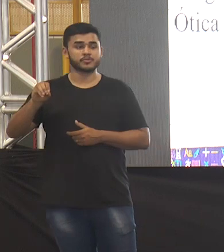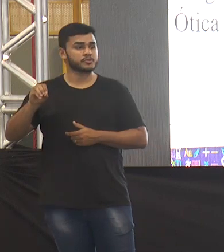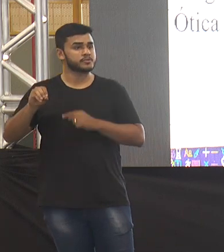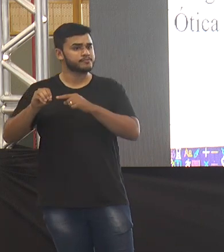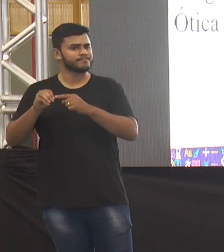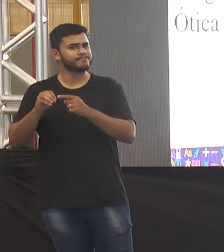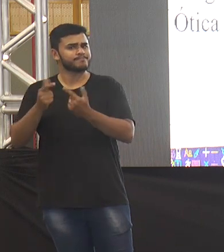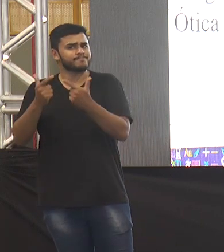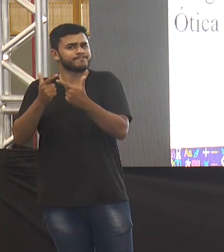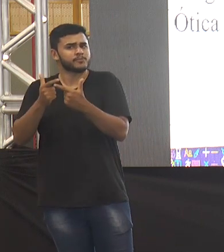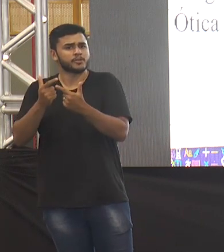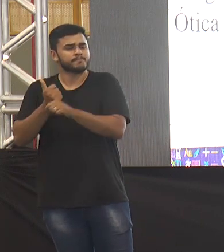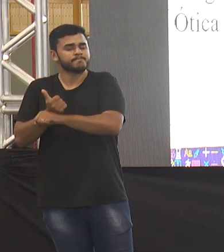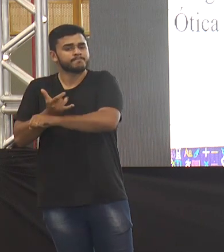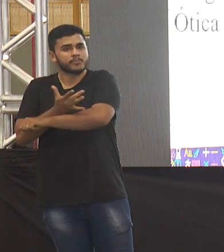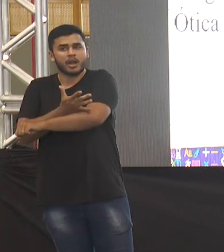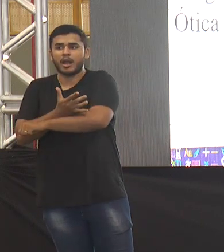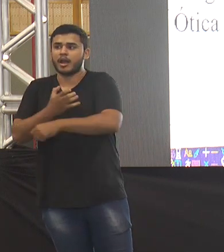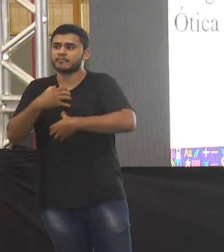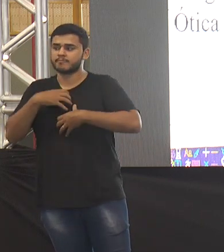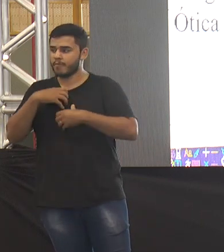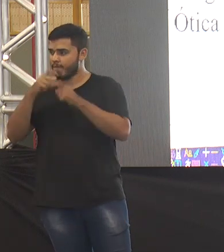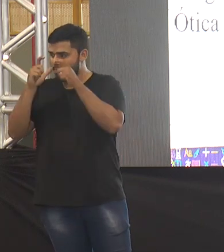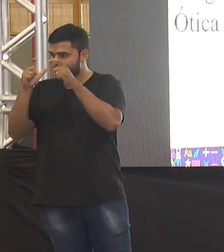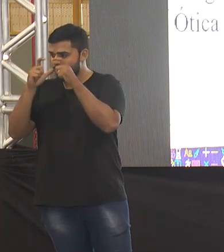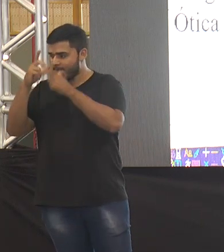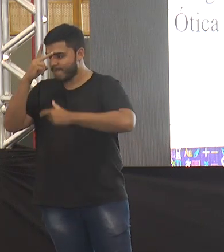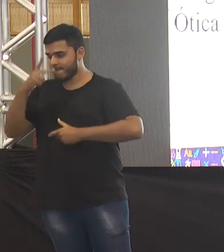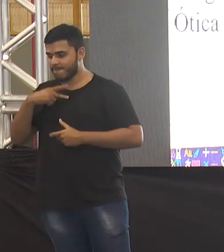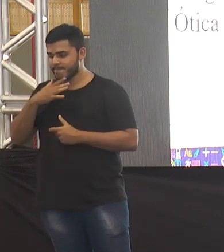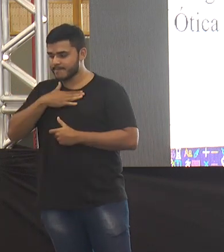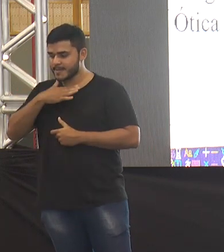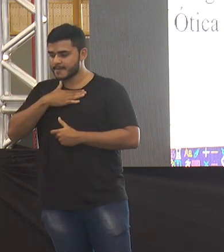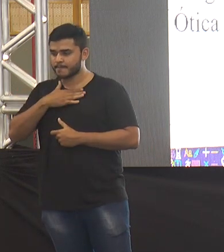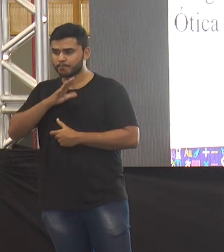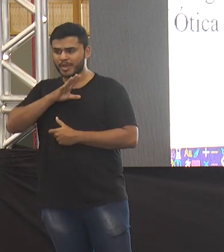na equação, é interesse pessoal,